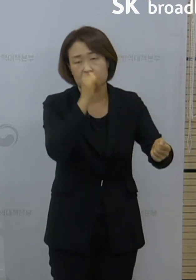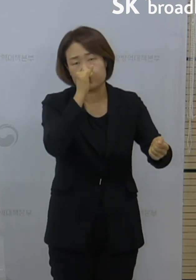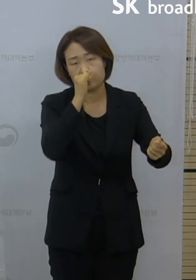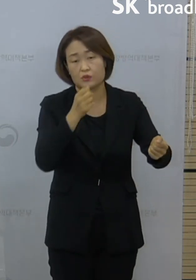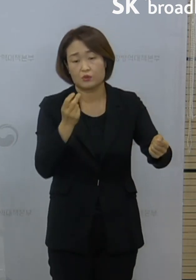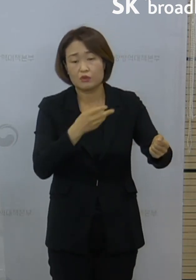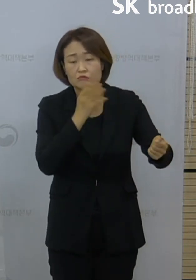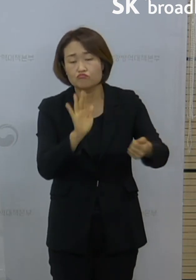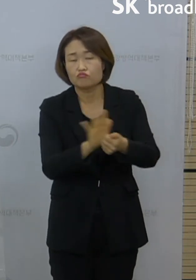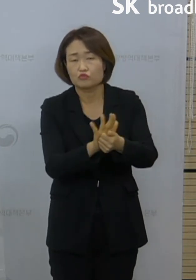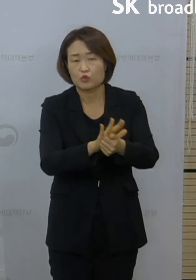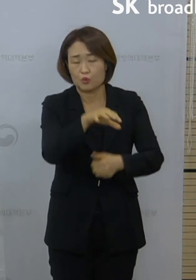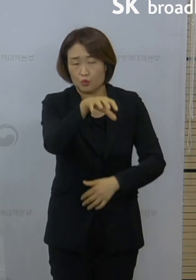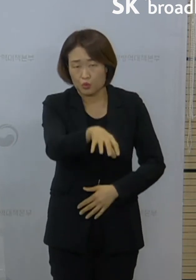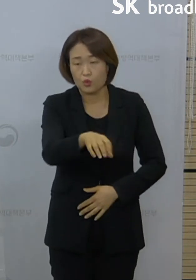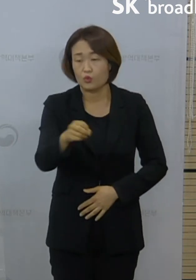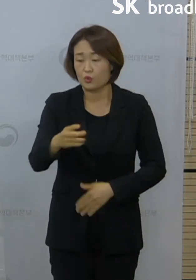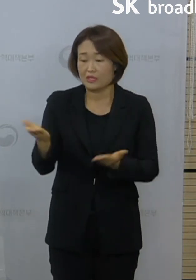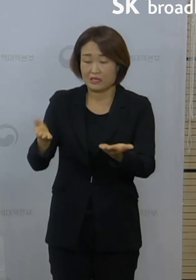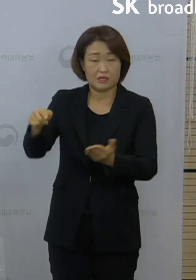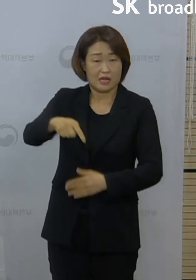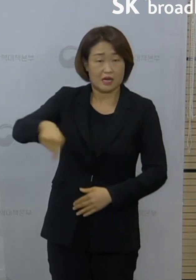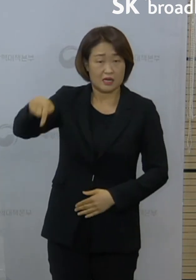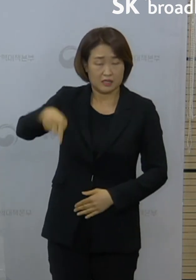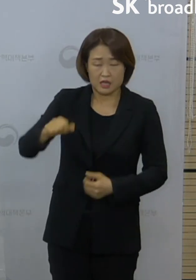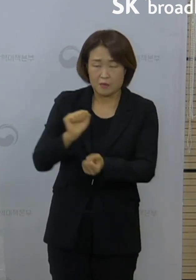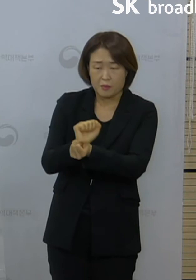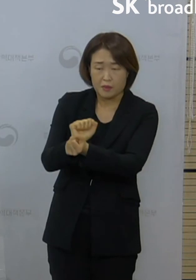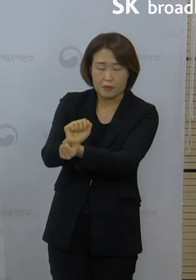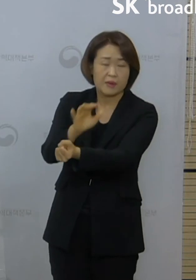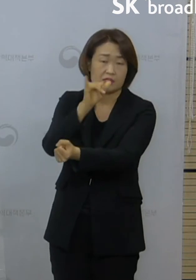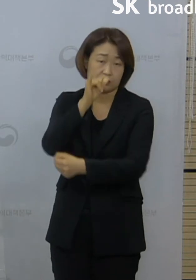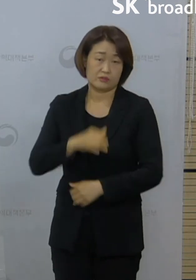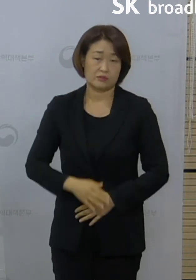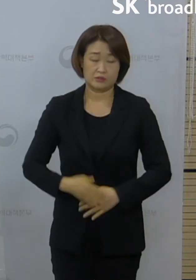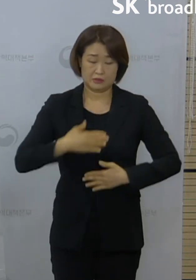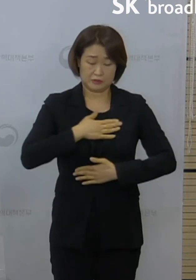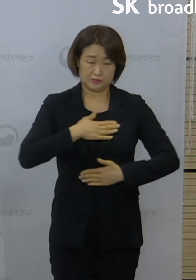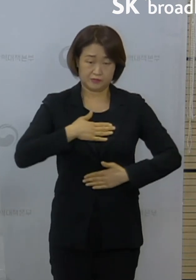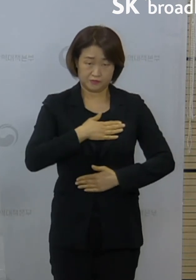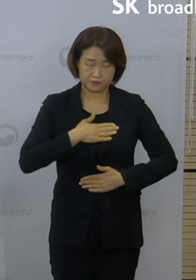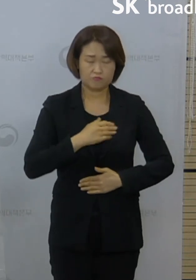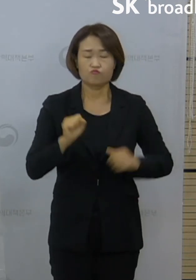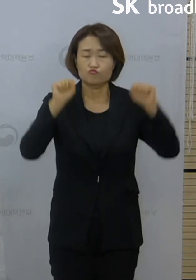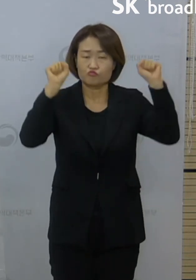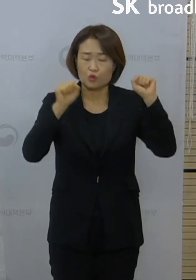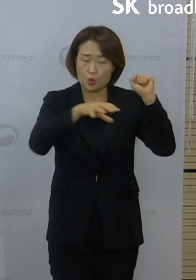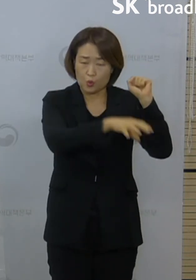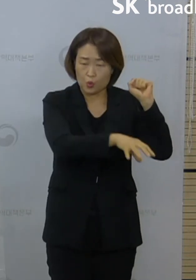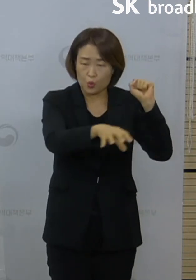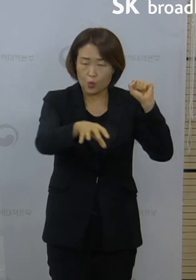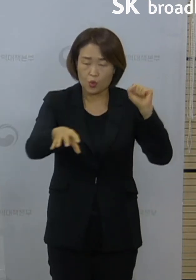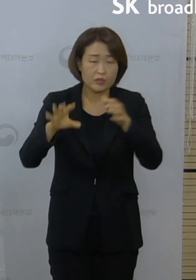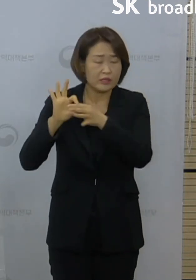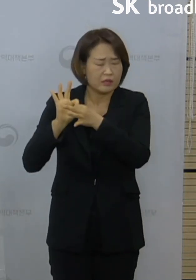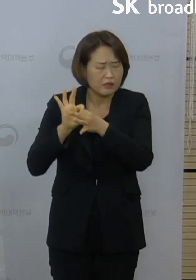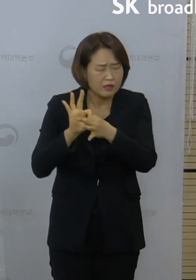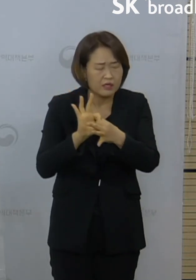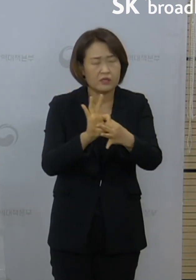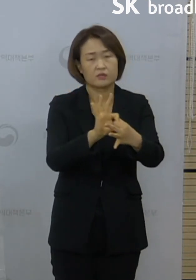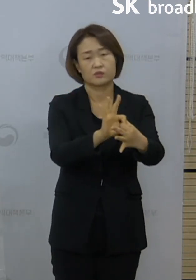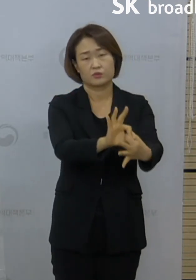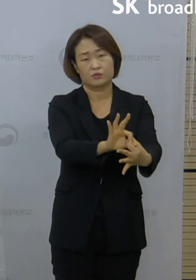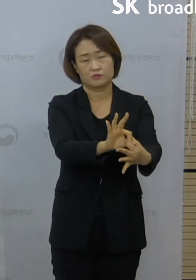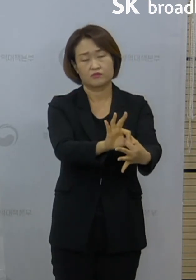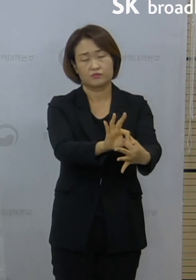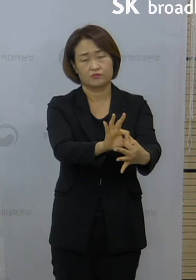직장을 통한 소규모 집 땅 감염 그리고 사우나 체육시설 등의 일상 속 감염 까지 지속적으로